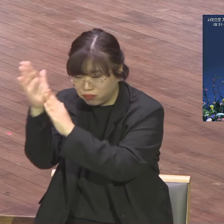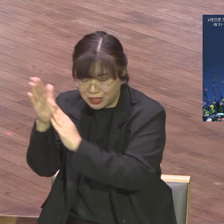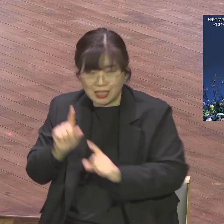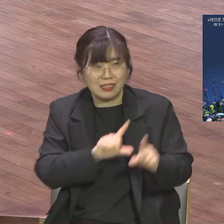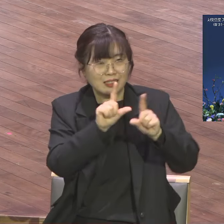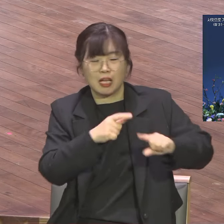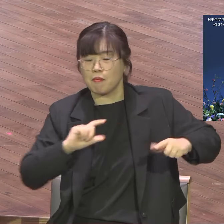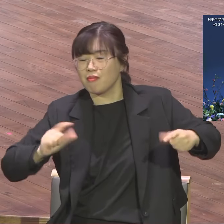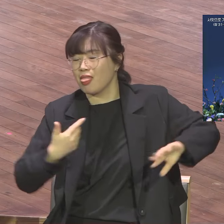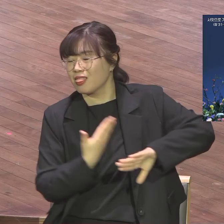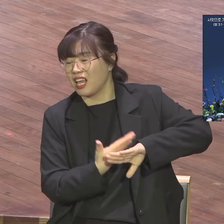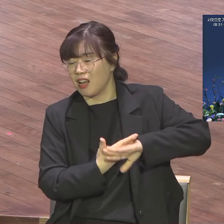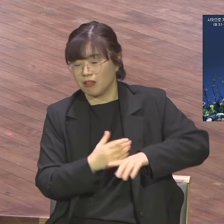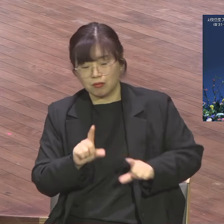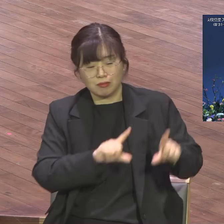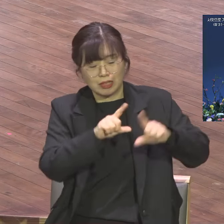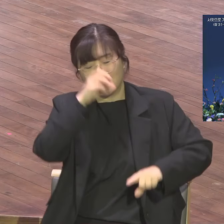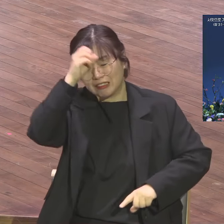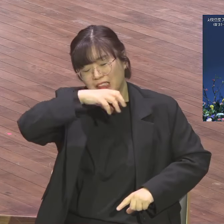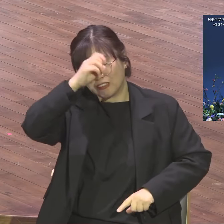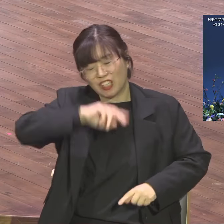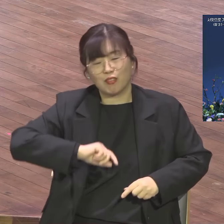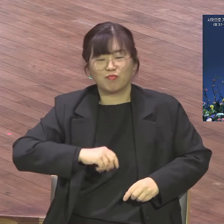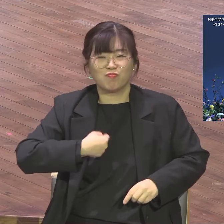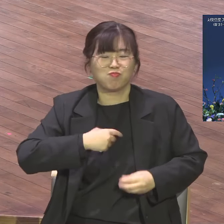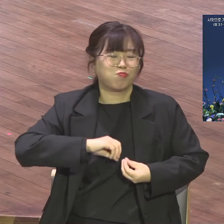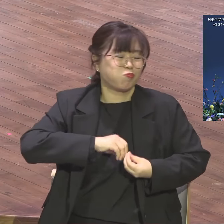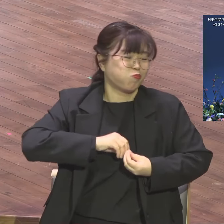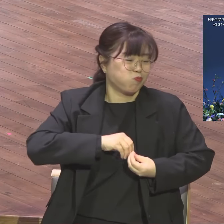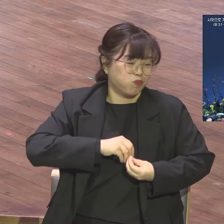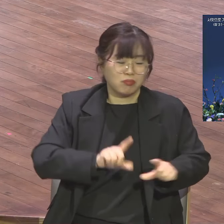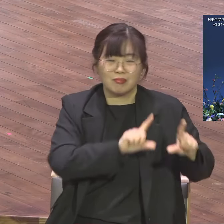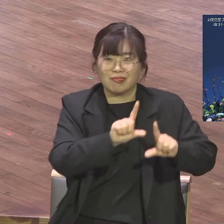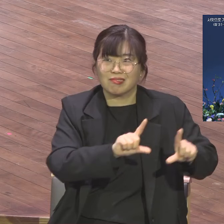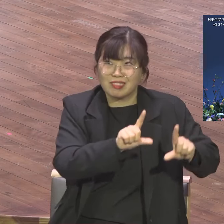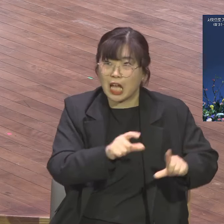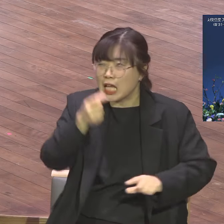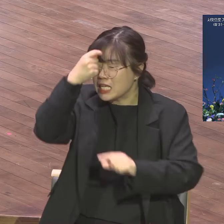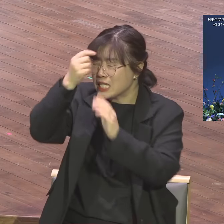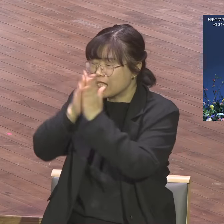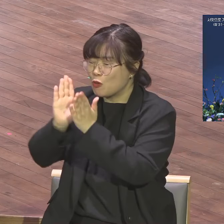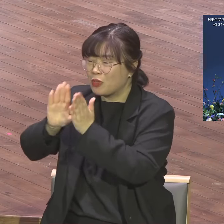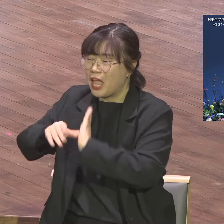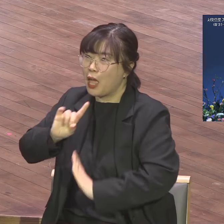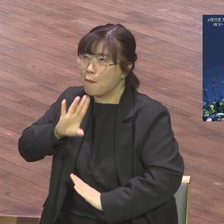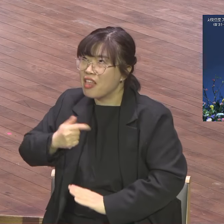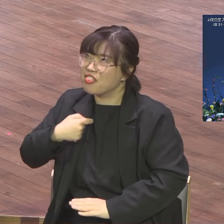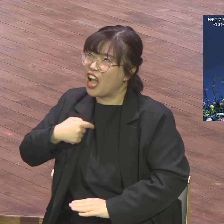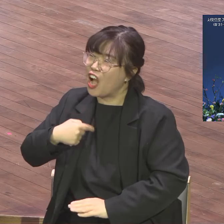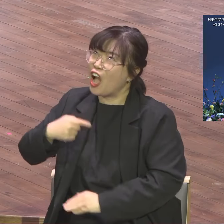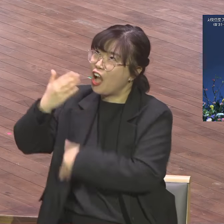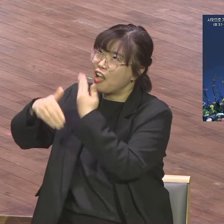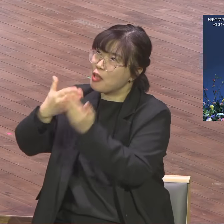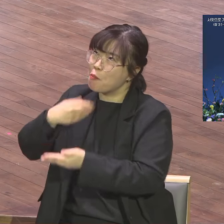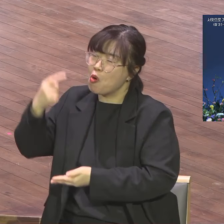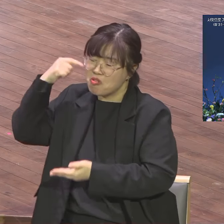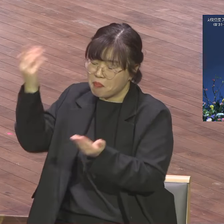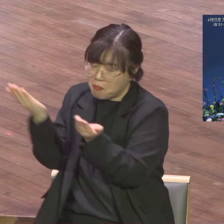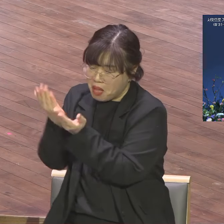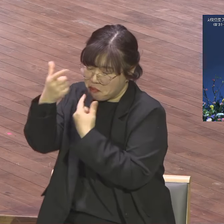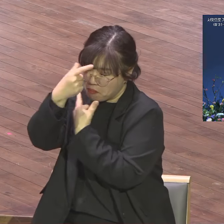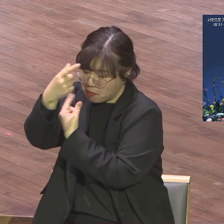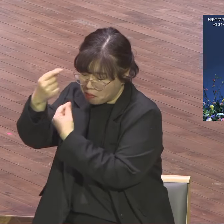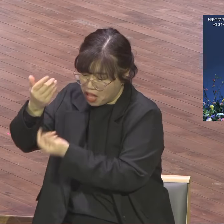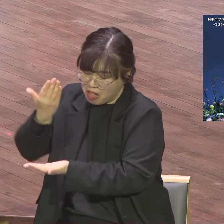안 돼. 어떤 분들은요 오늘 기도 제목처럼 섬밋으로 가는 길 이걸 몰라. 어떻게 하면 섬밋이 되는지